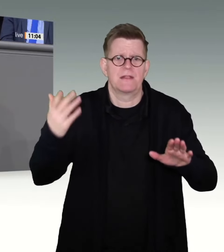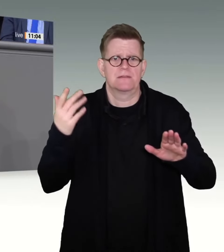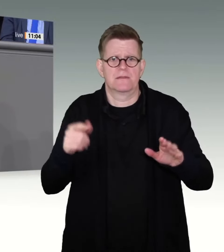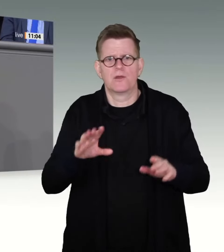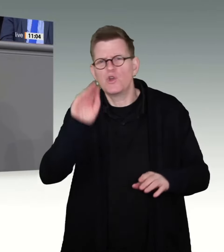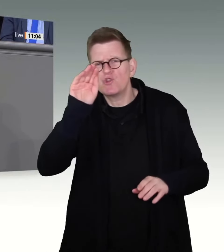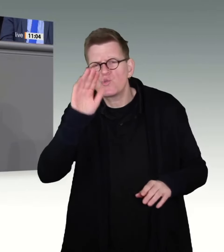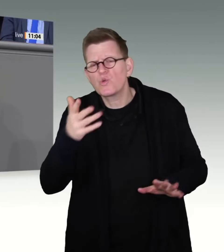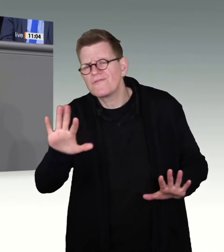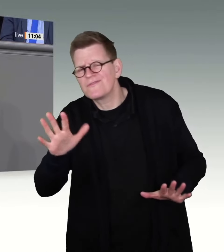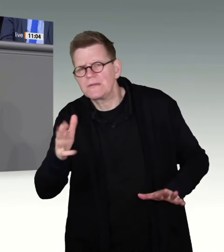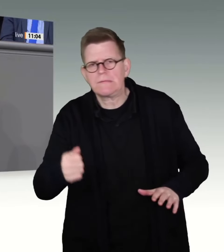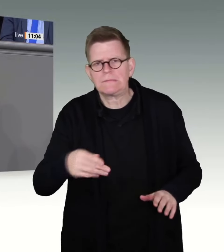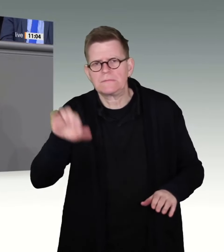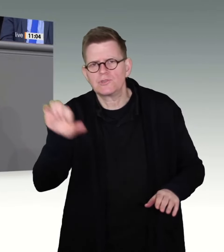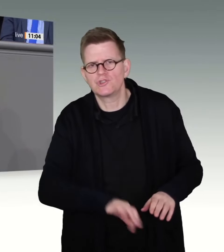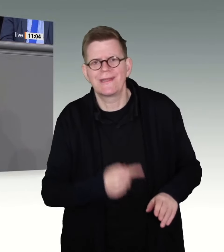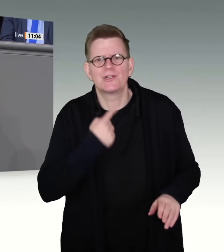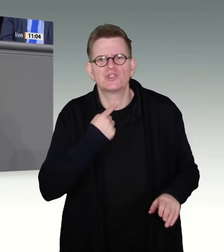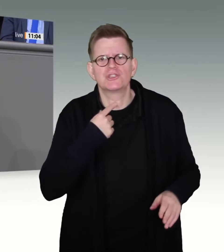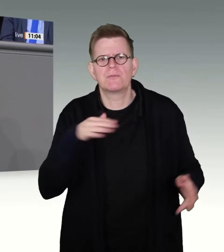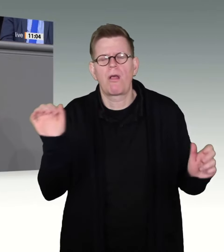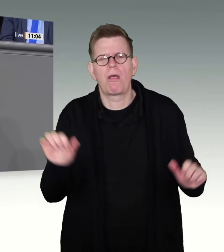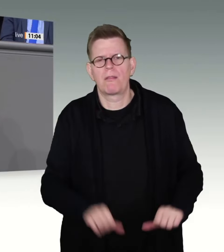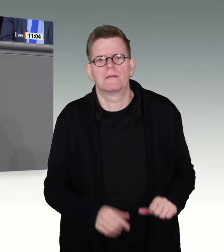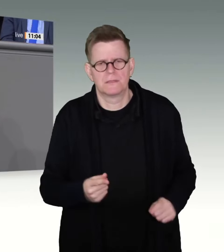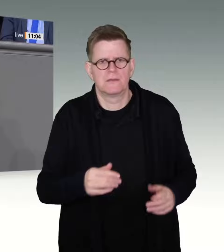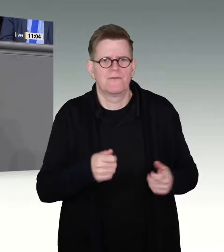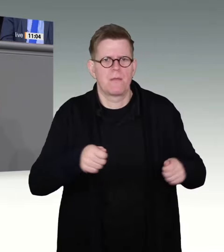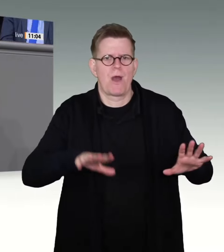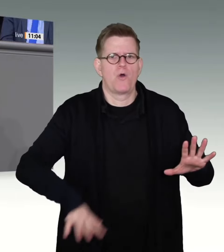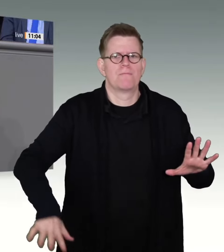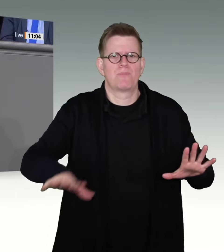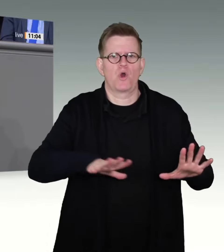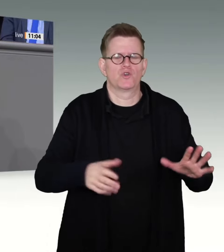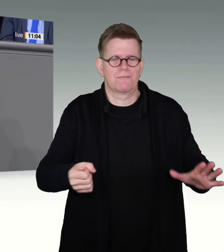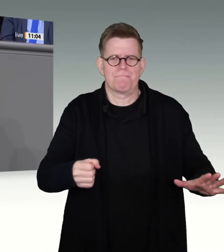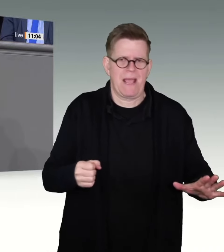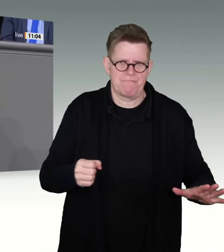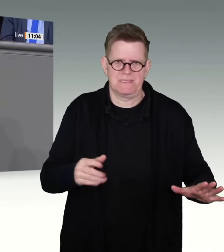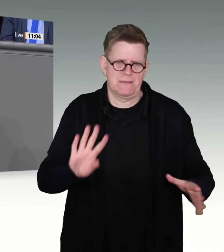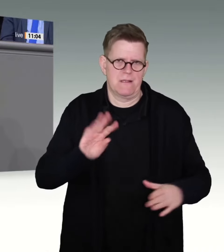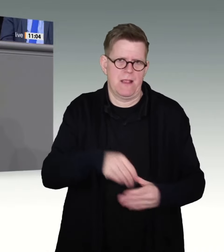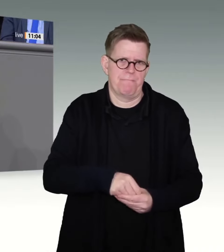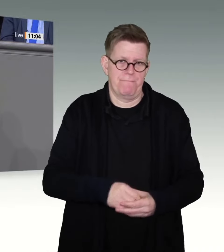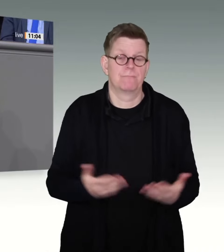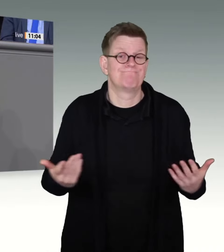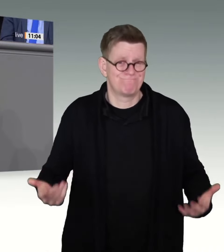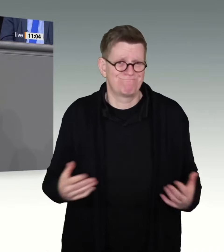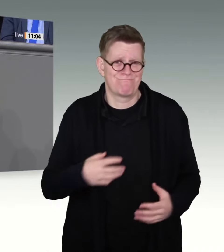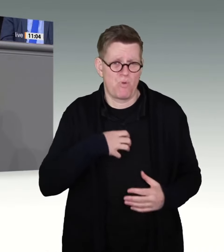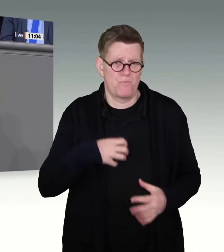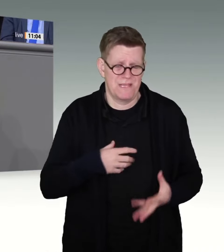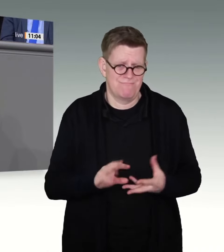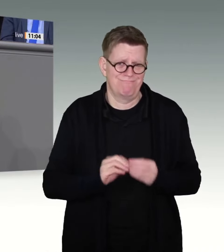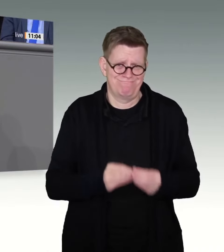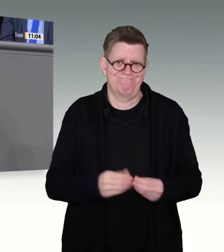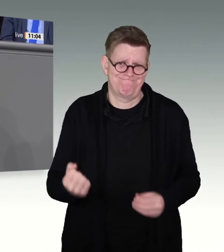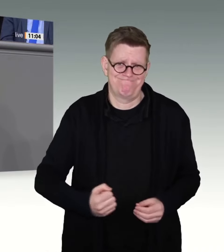drücken die Stimmung und bremsen die Baubranche aus. So komplex die Problemlage ist, so umfassend wird